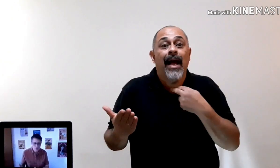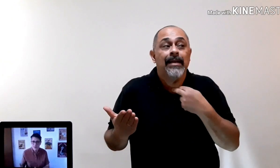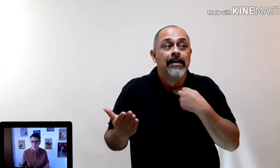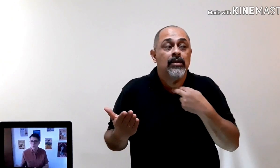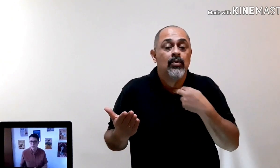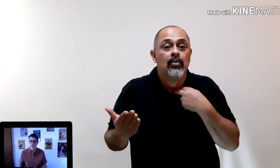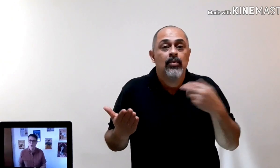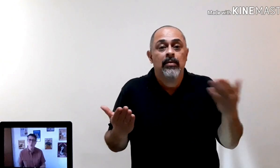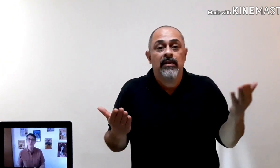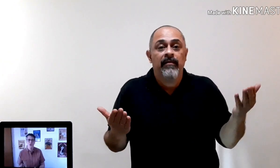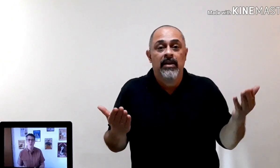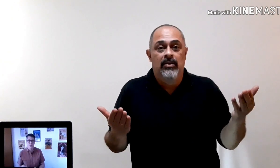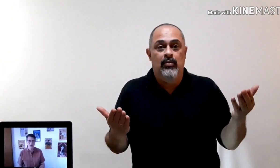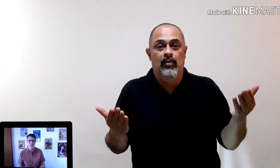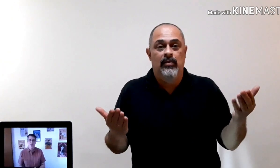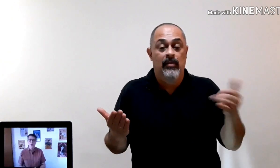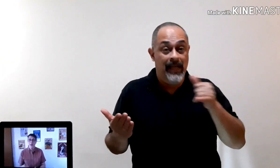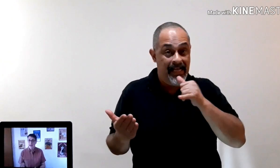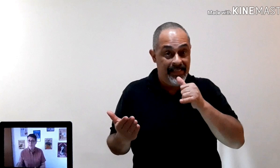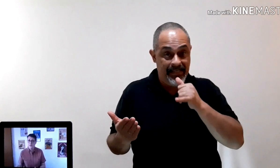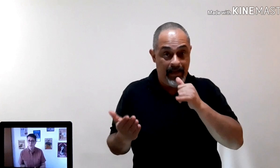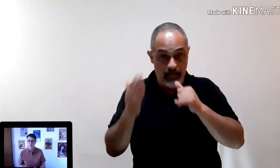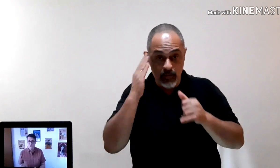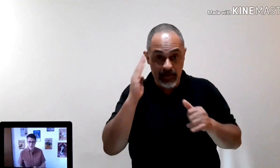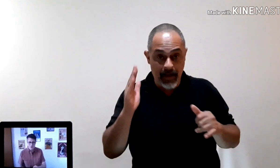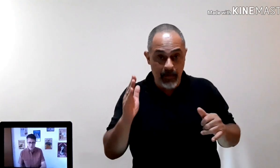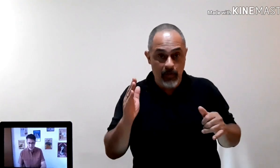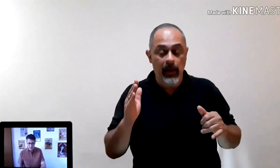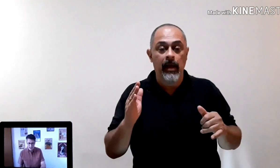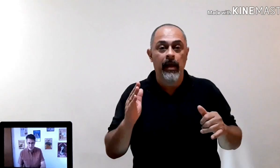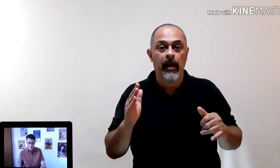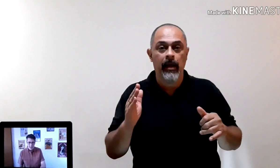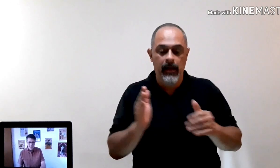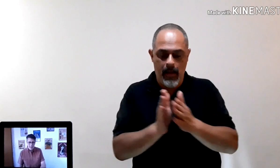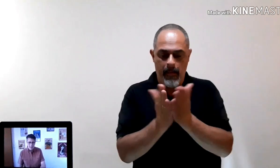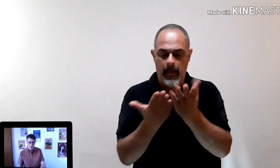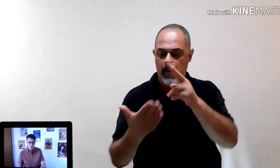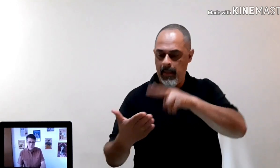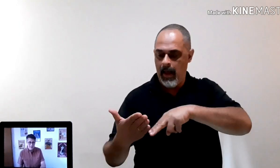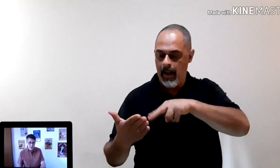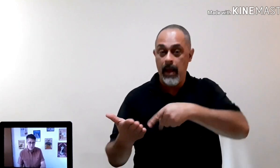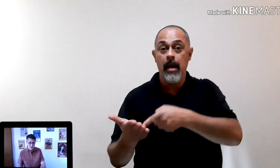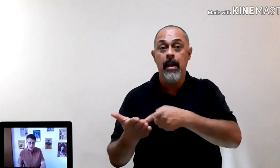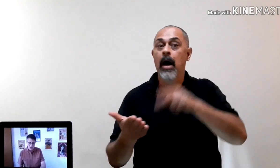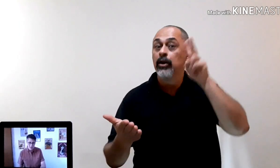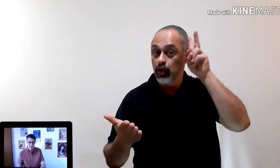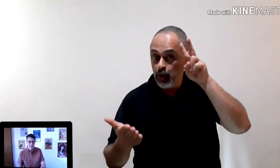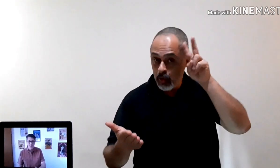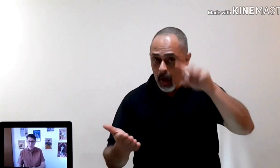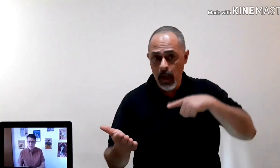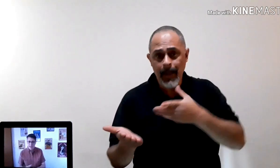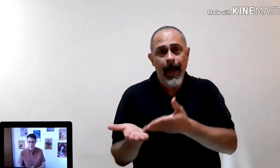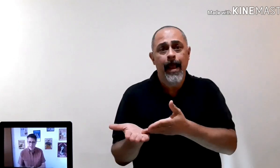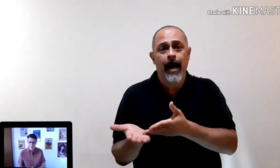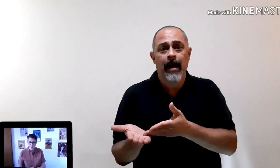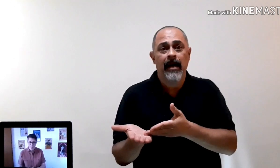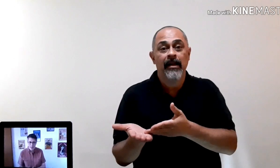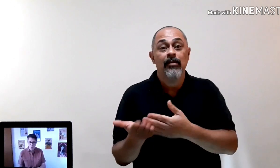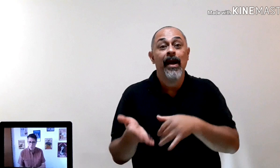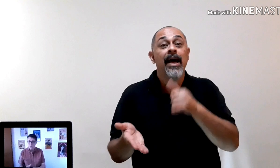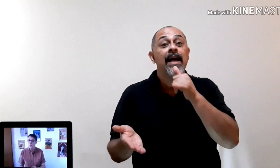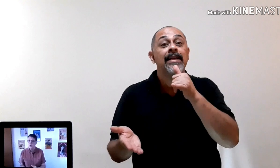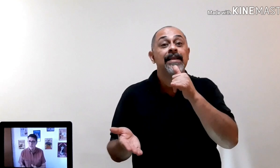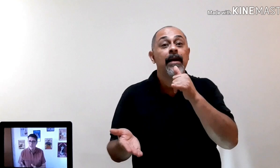alguns exemplos bíblicos de como a gente pode olhar para as provações e nos alegrar. E um dos exemplos que a gente tem